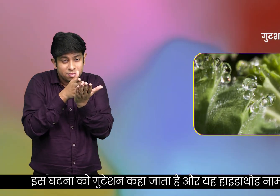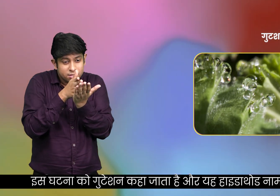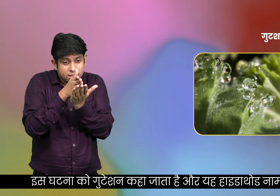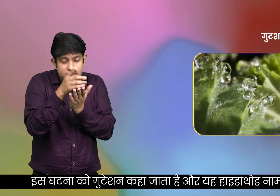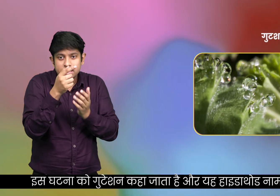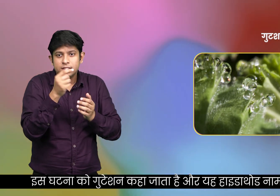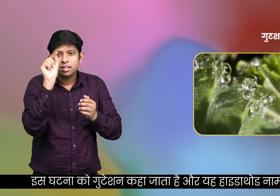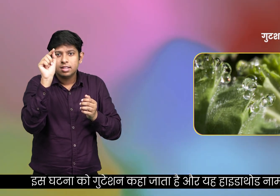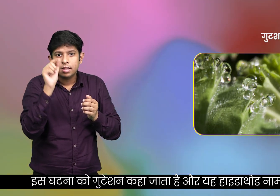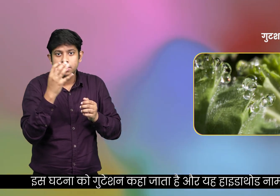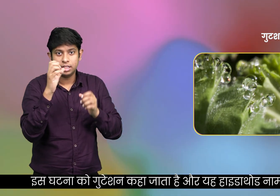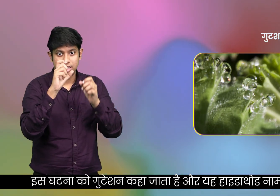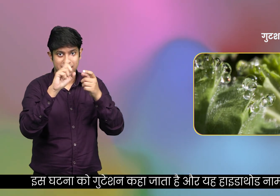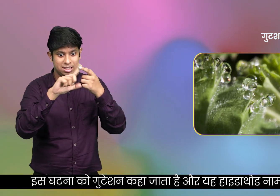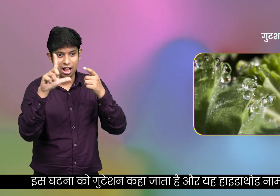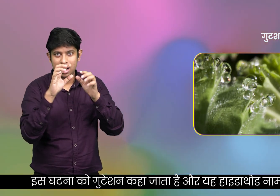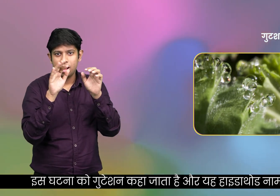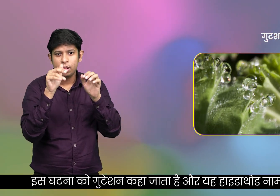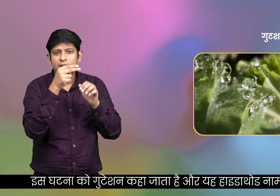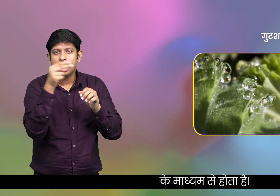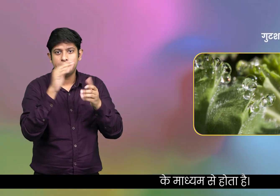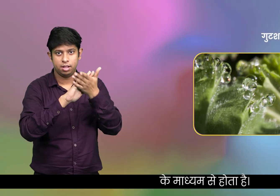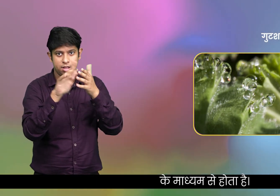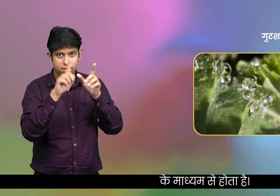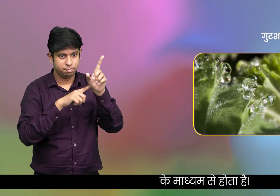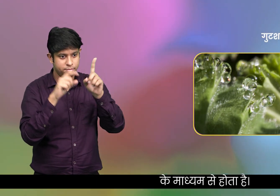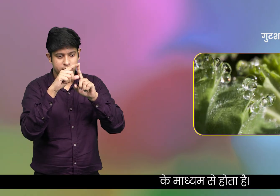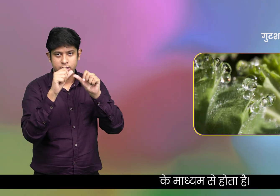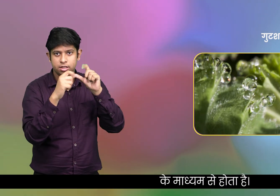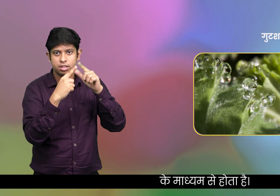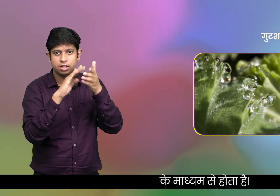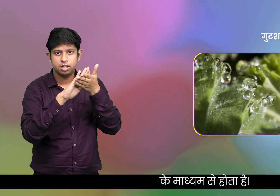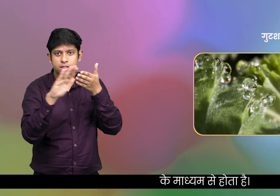हाइडाथोड नामक विशेष कोशिकाओं के माध्यम से होता है।